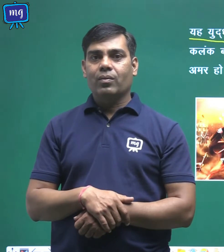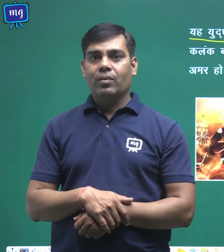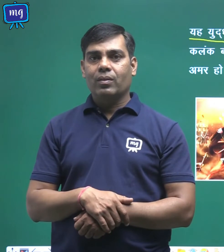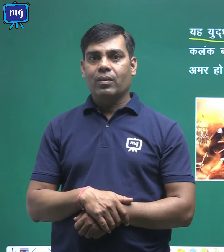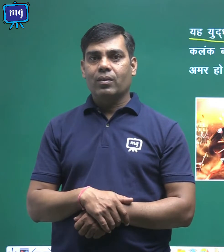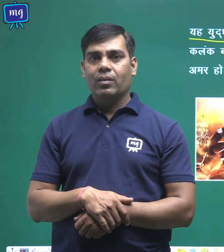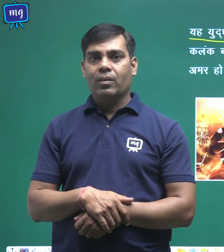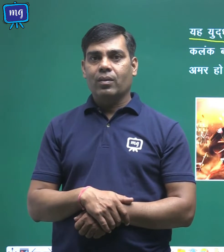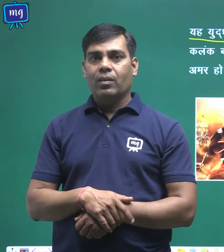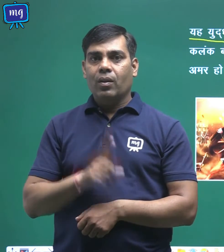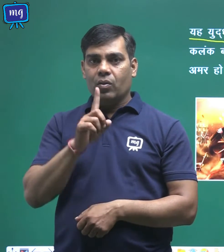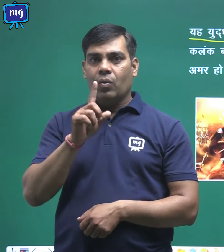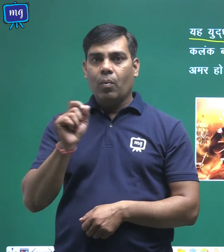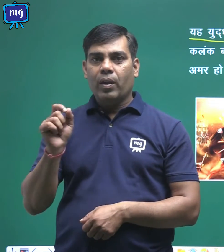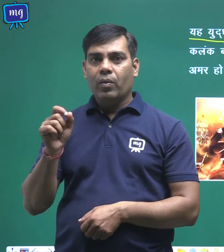कौरवों के नाम पर